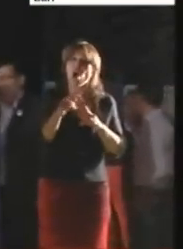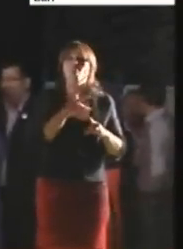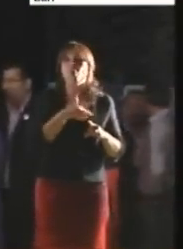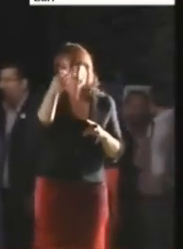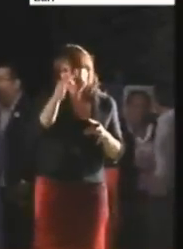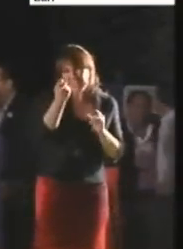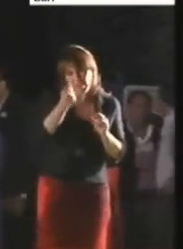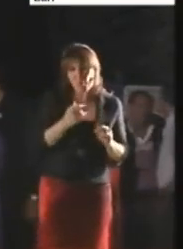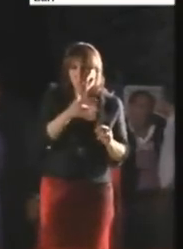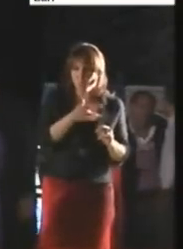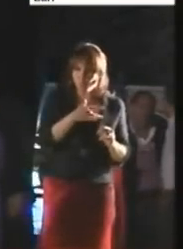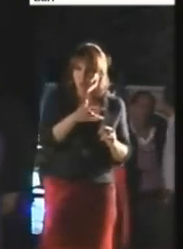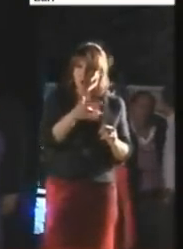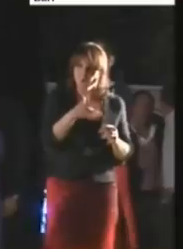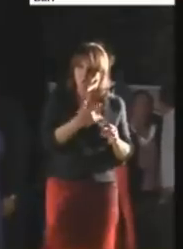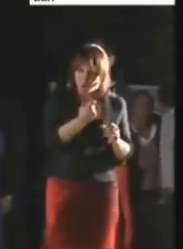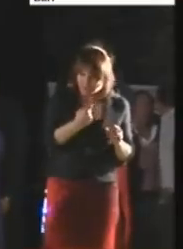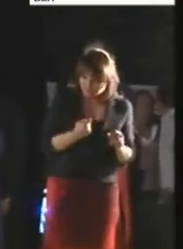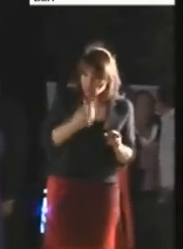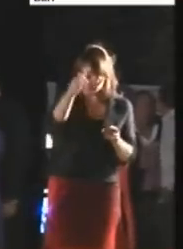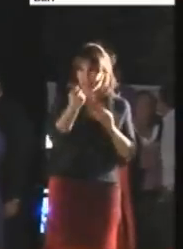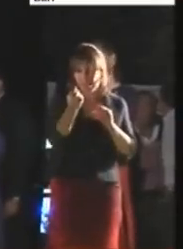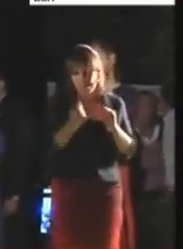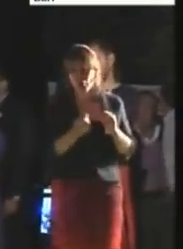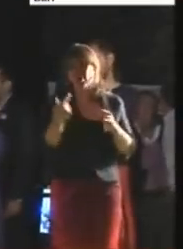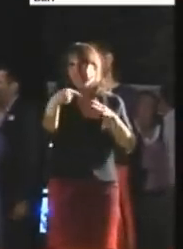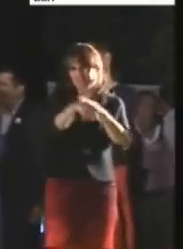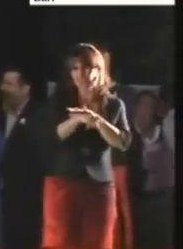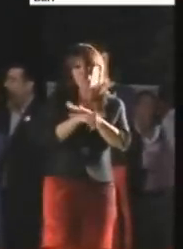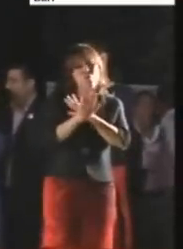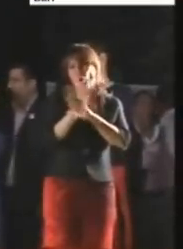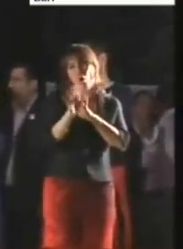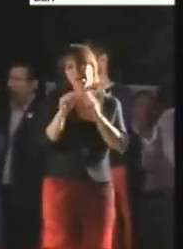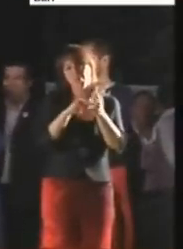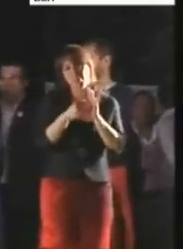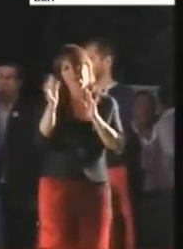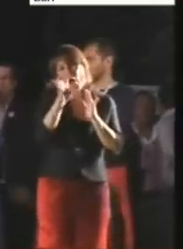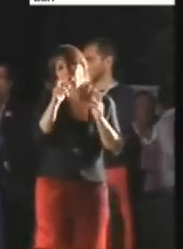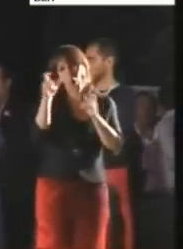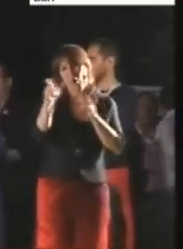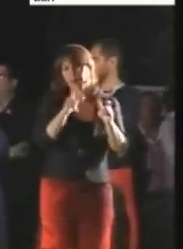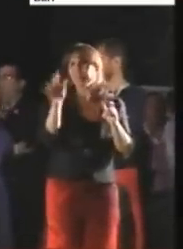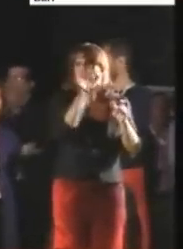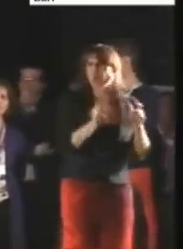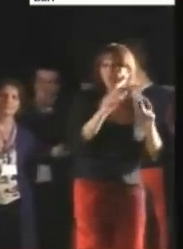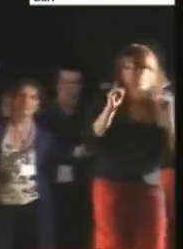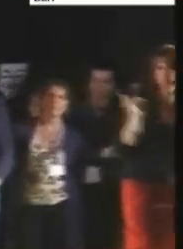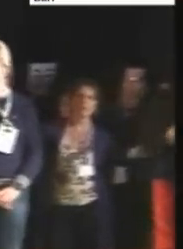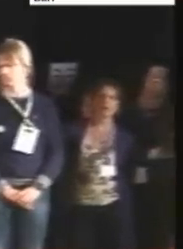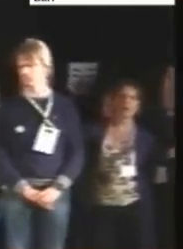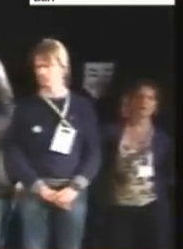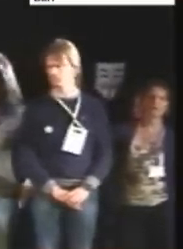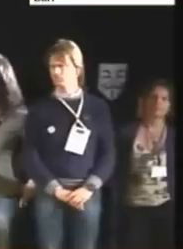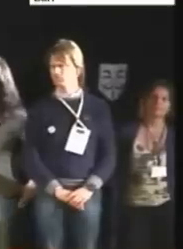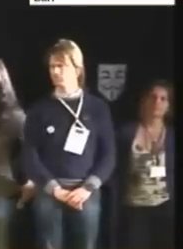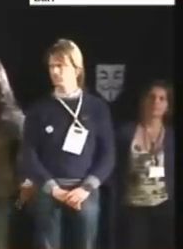cattiveria. Meno cuore e meno cattiveria. Il problema dell'immigrazione andremo a discutere in Europa, è un problema di tutti i paesi europei.